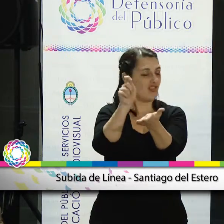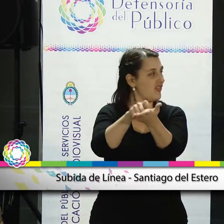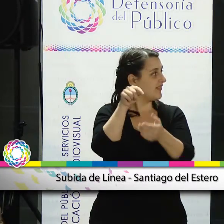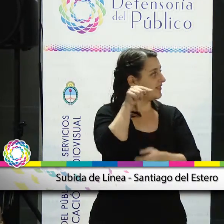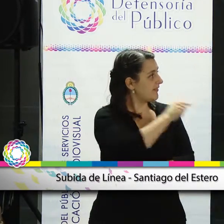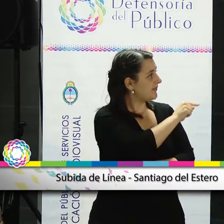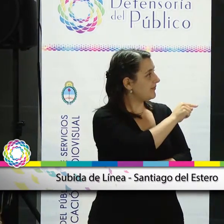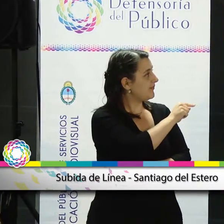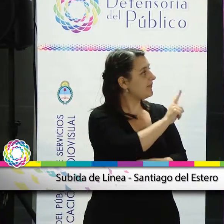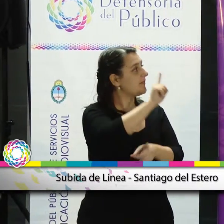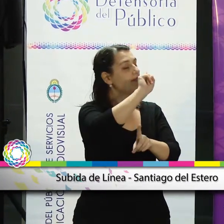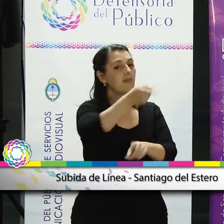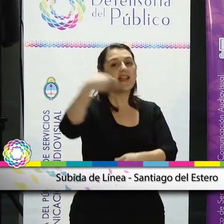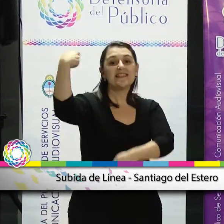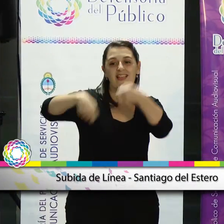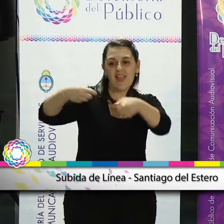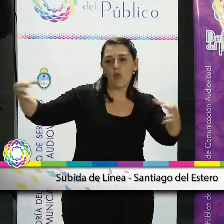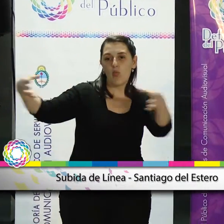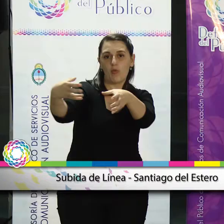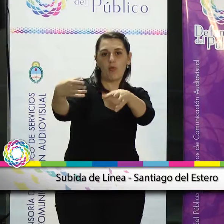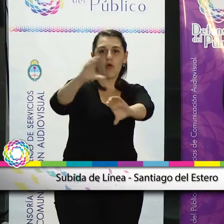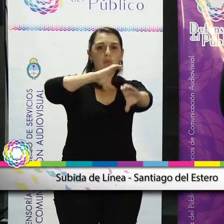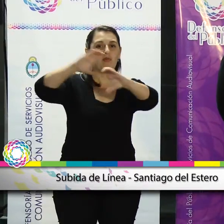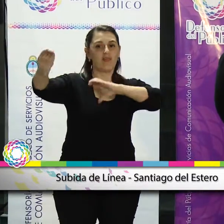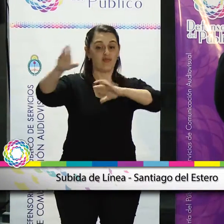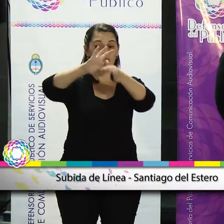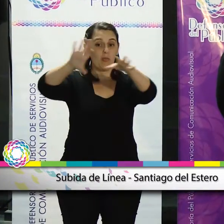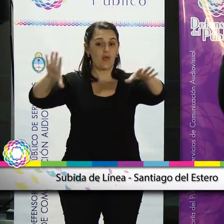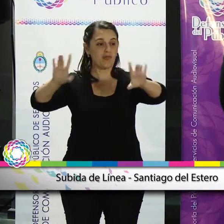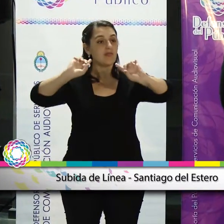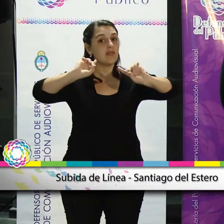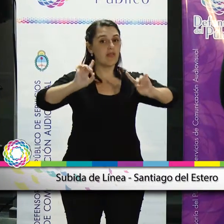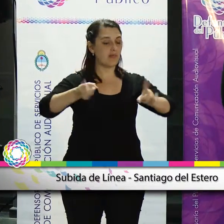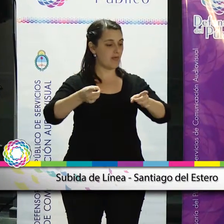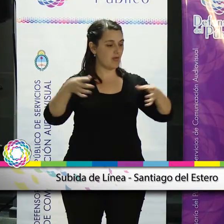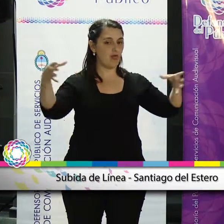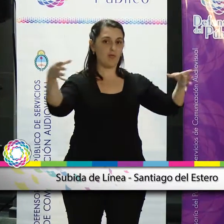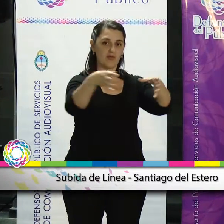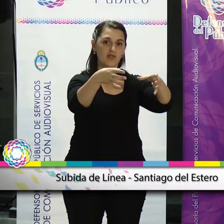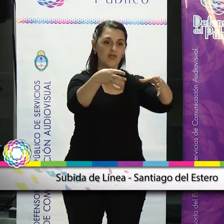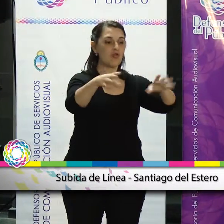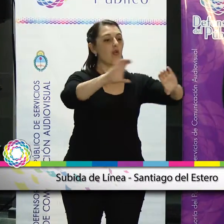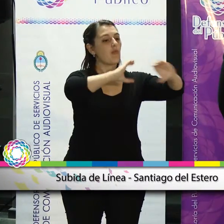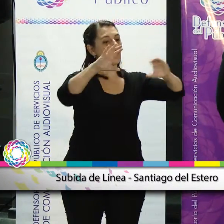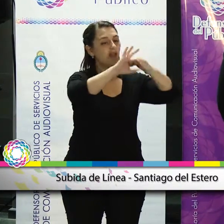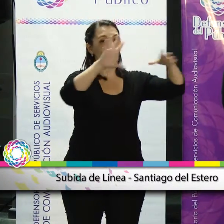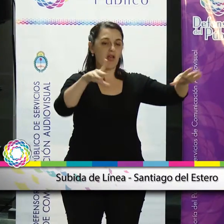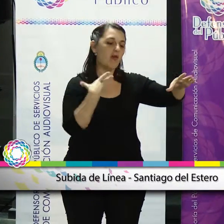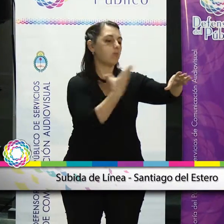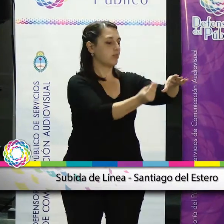del foro se han tenido por una comunicación democrática y también integrante de la coalición por una comunicación democrática es